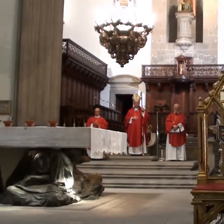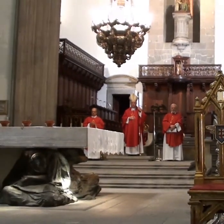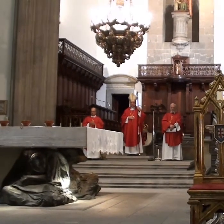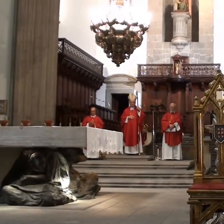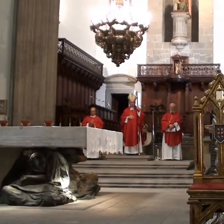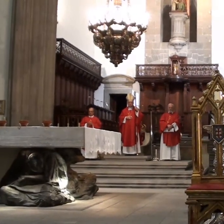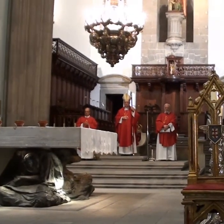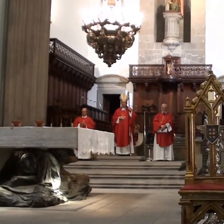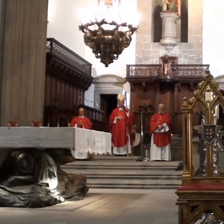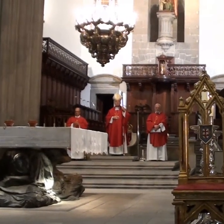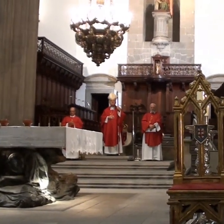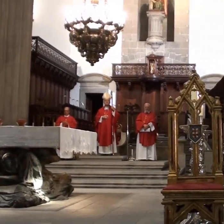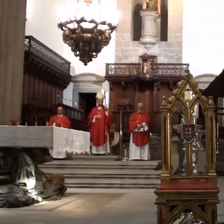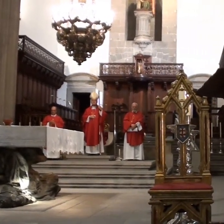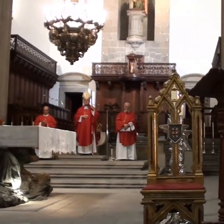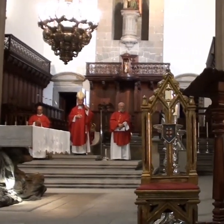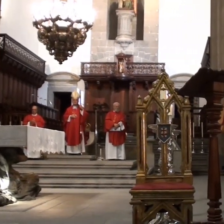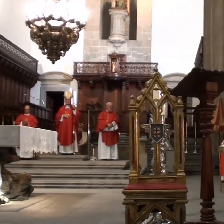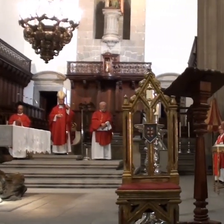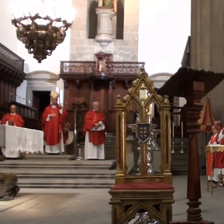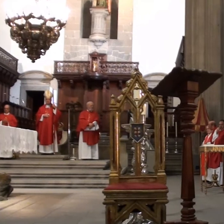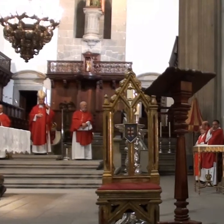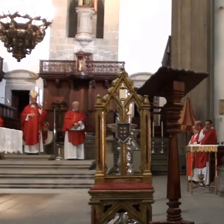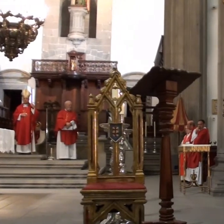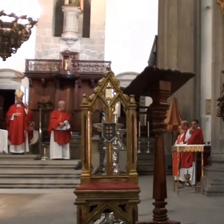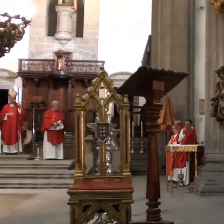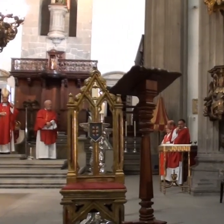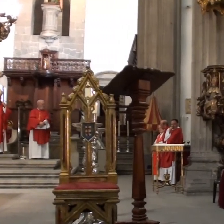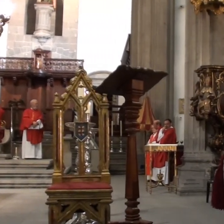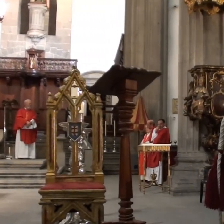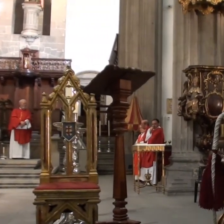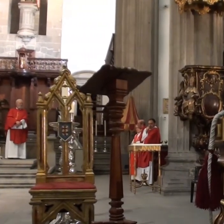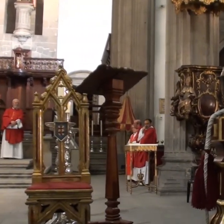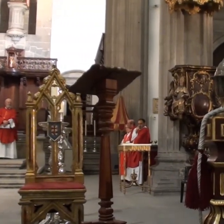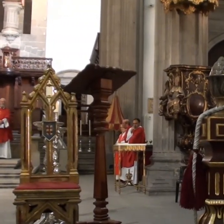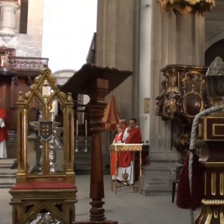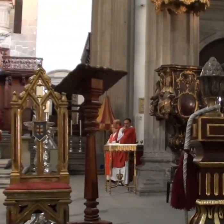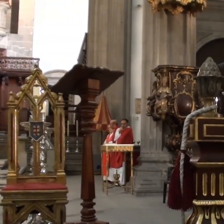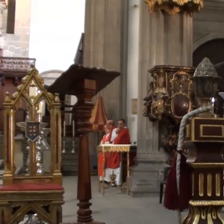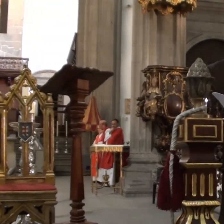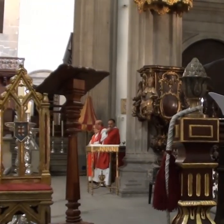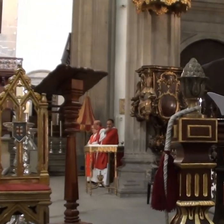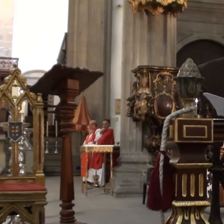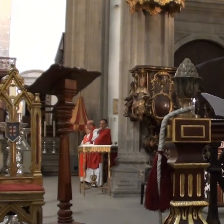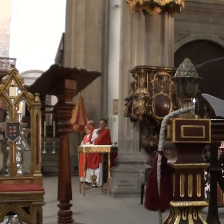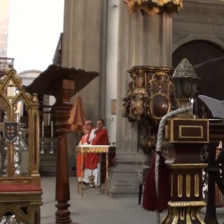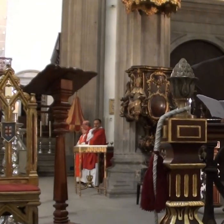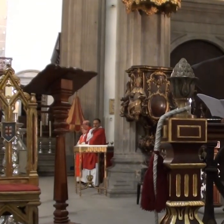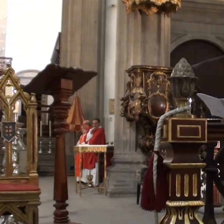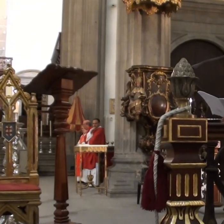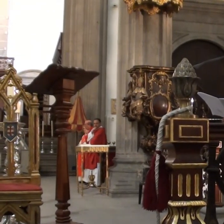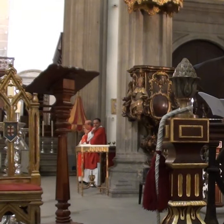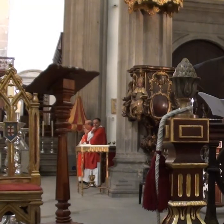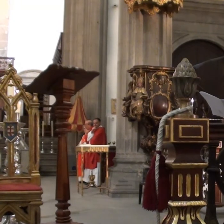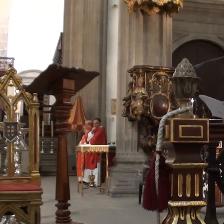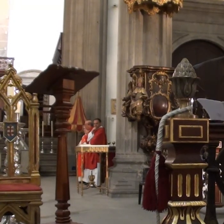está al servicio de la evangelización llamada ofrecer el mensaje y la persona de Jesucristo